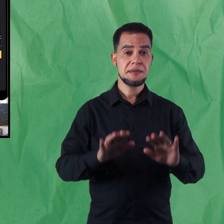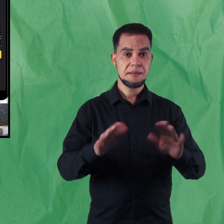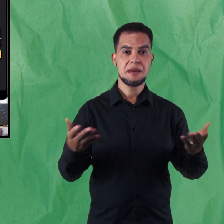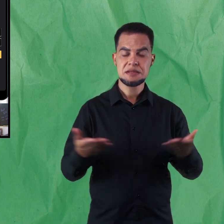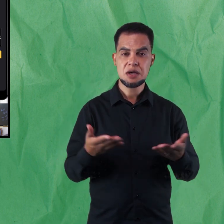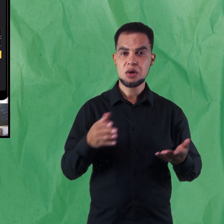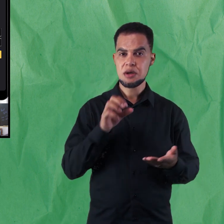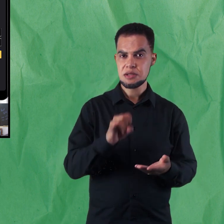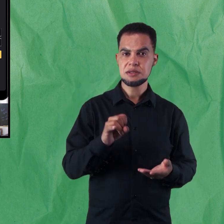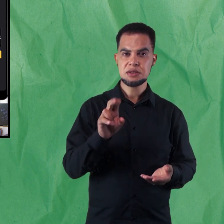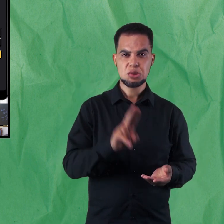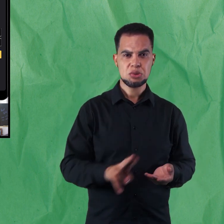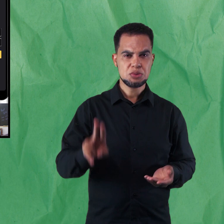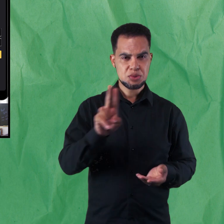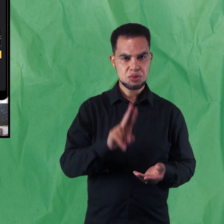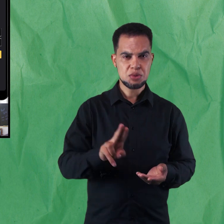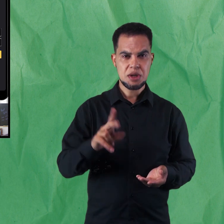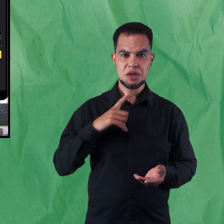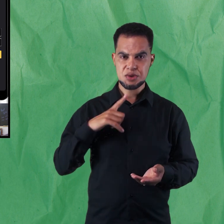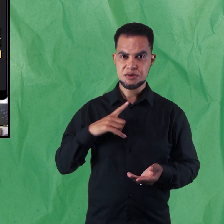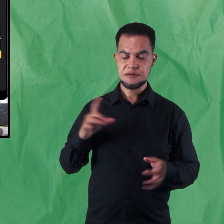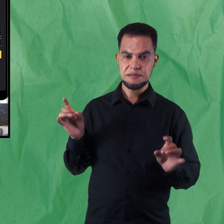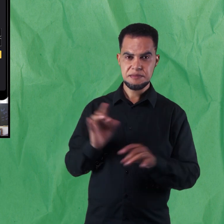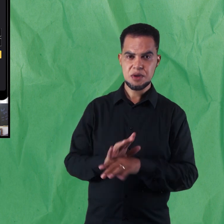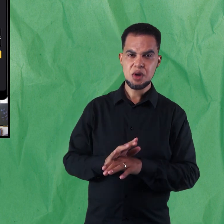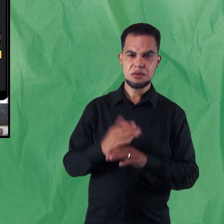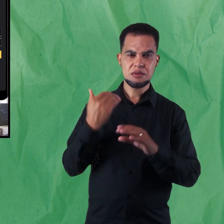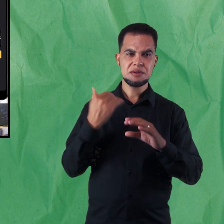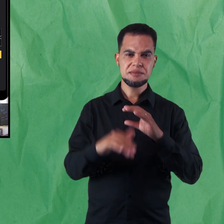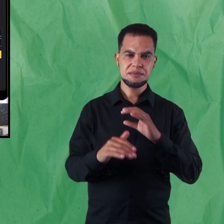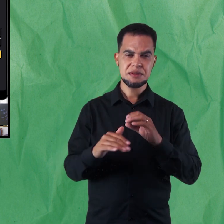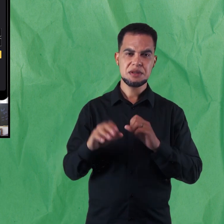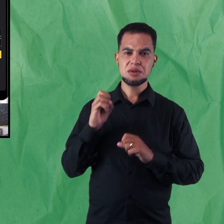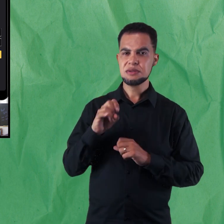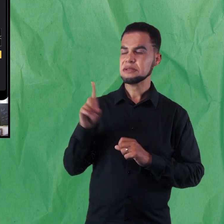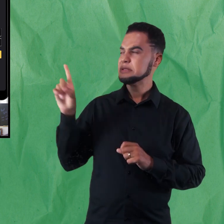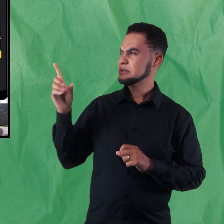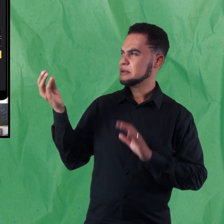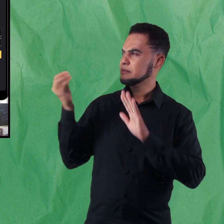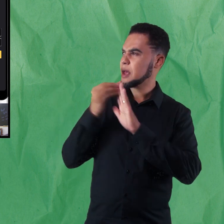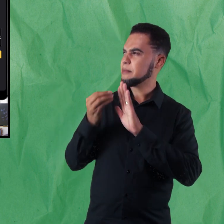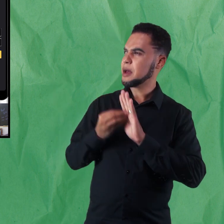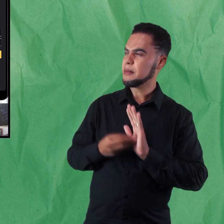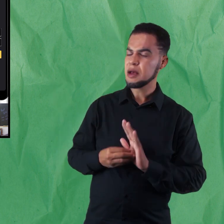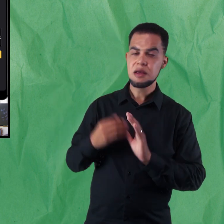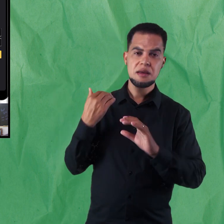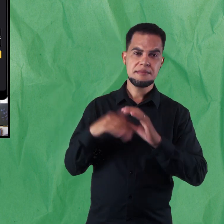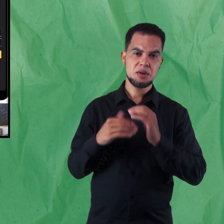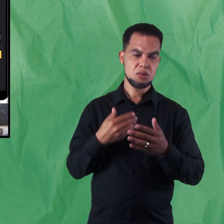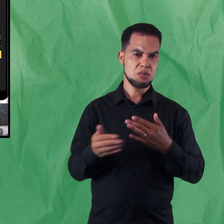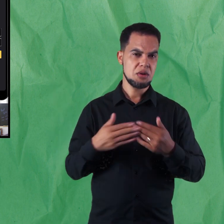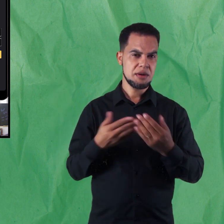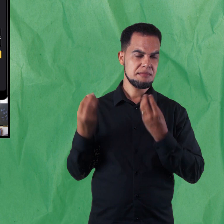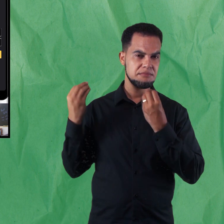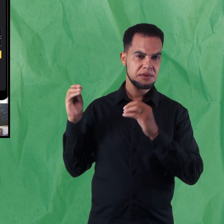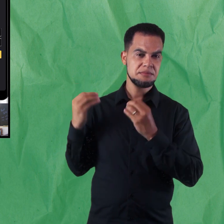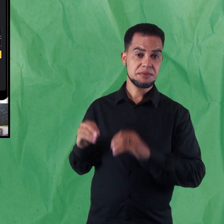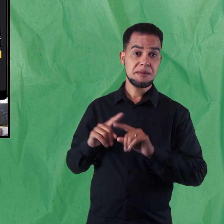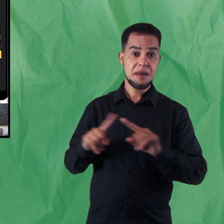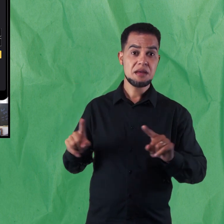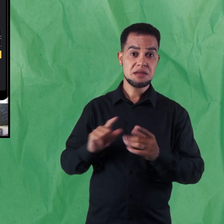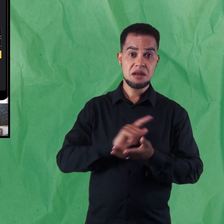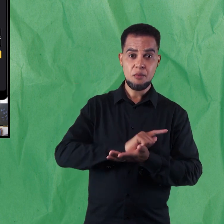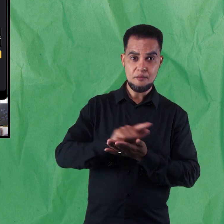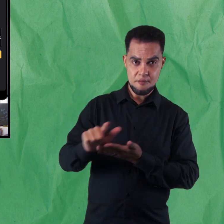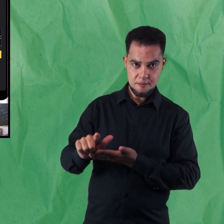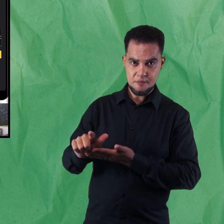Agora, se o meu usuário tiver preenchido o e-mail, né, ele preencheu qualquer e-mail lá, não sei nem se está certo, mas ele deixou